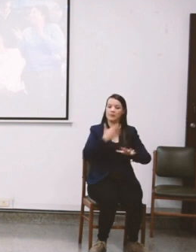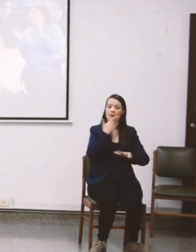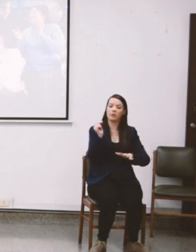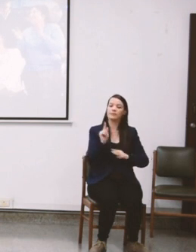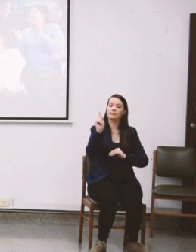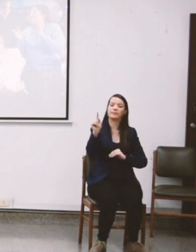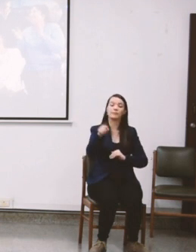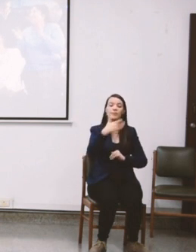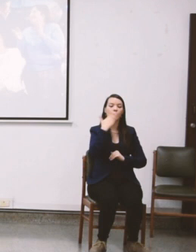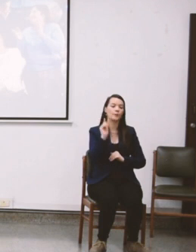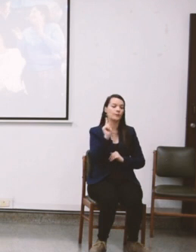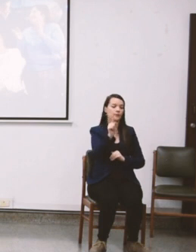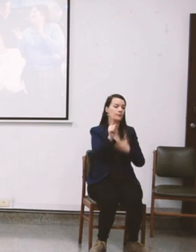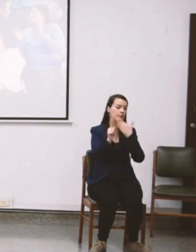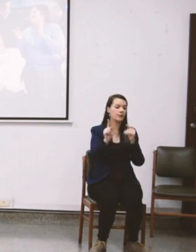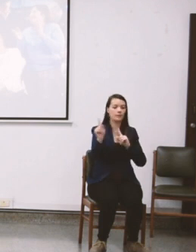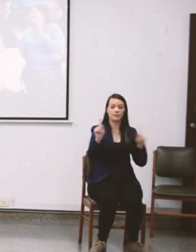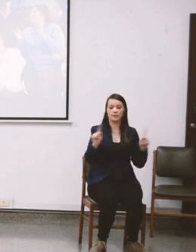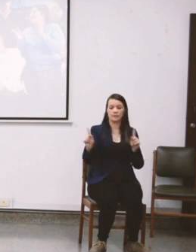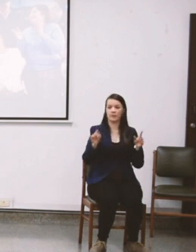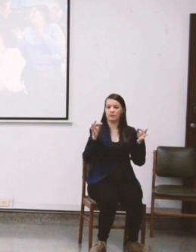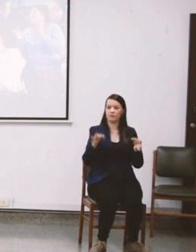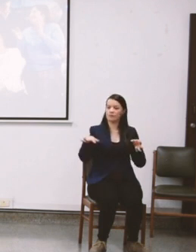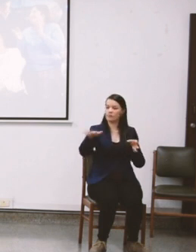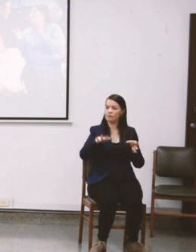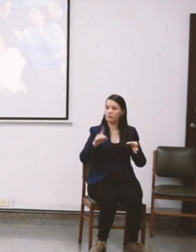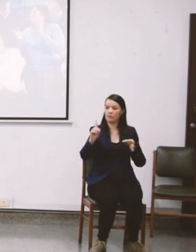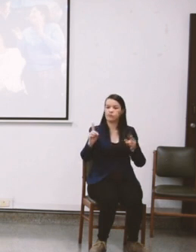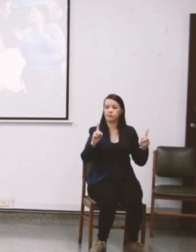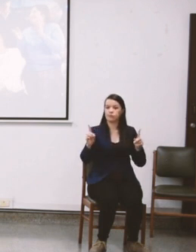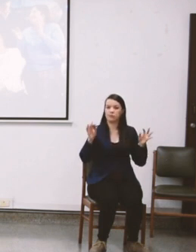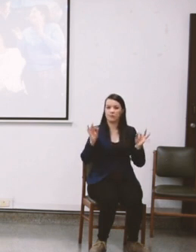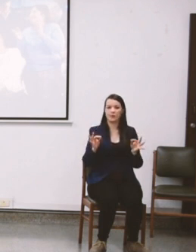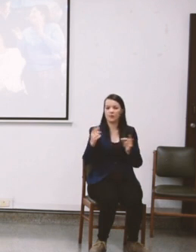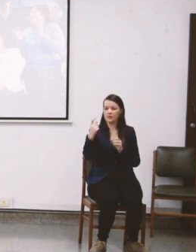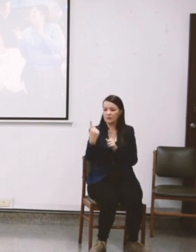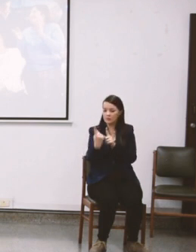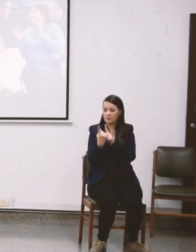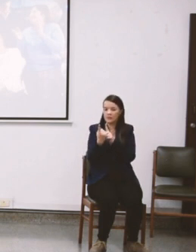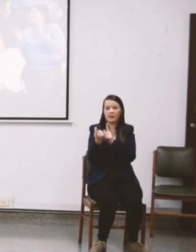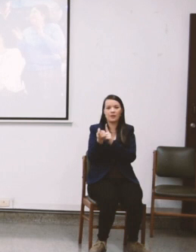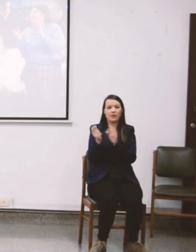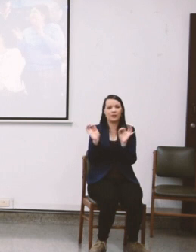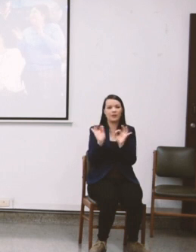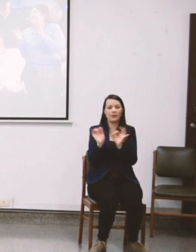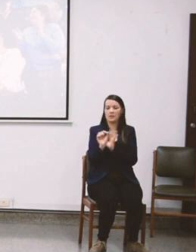para ese otro, pero particularmente sin mucho acercamiento, sin mucha pregunta,